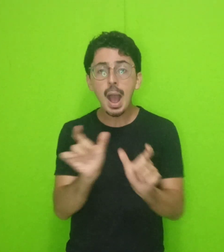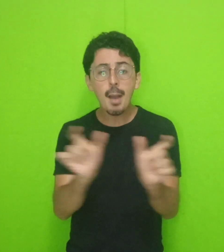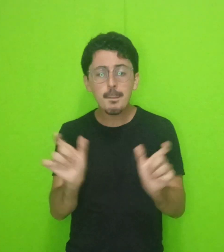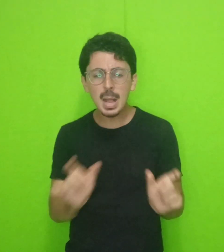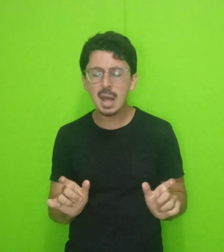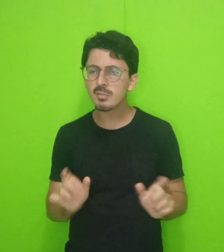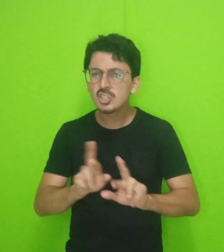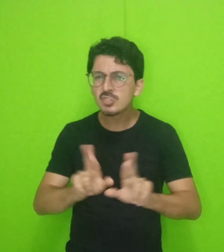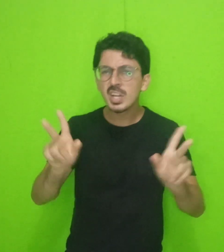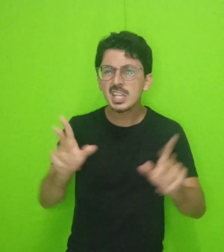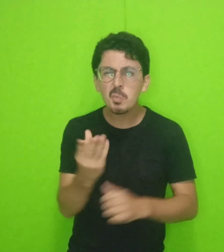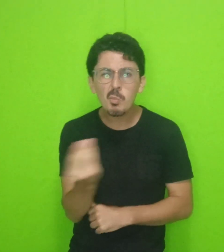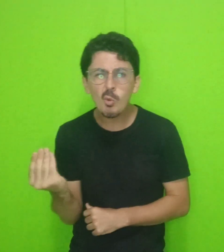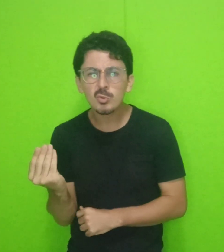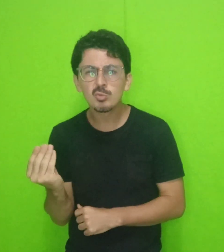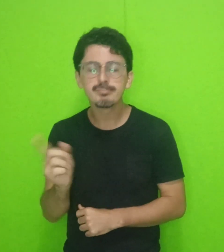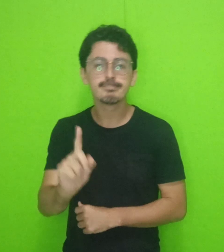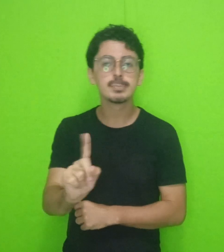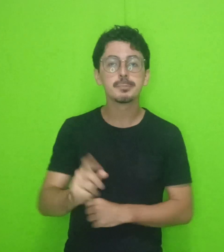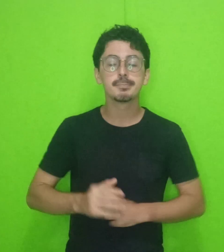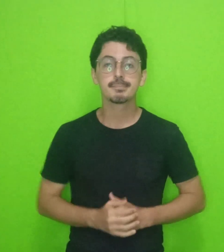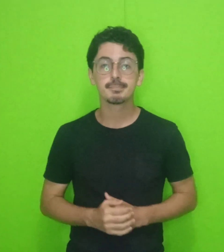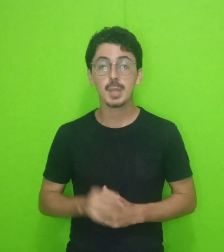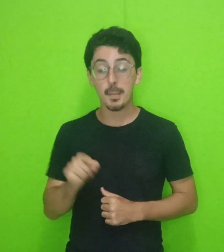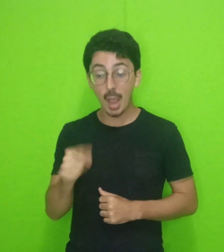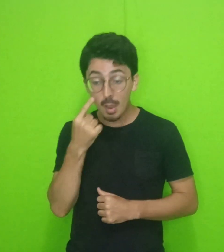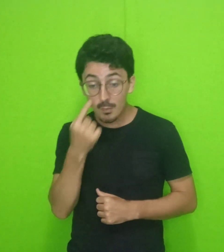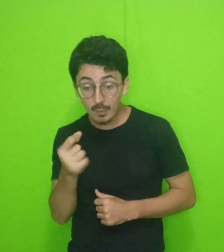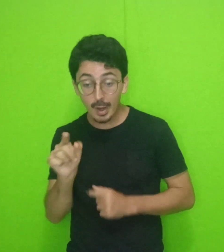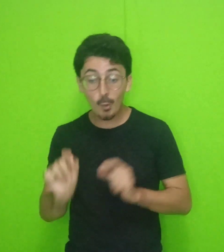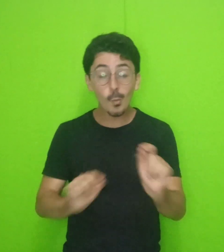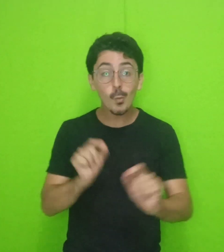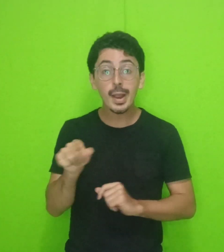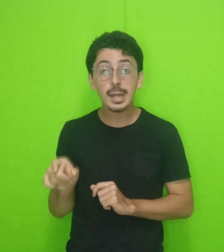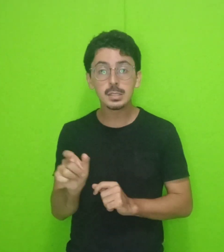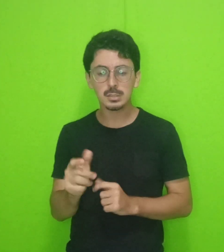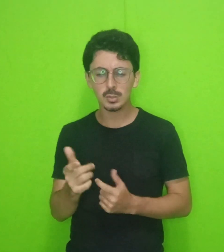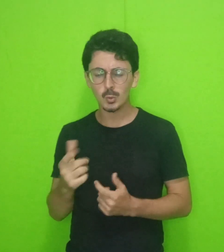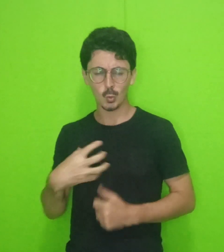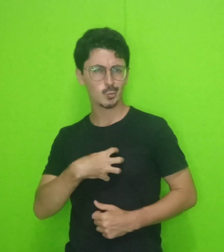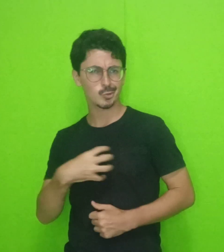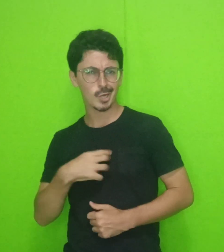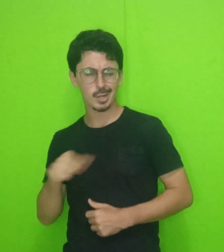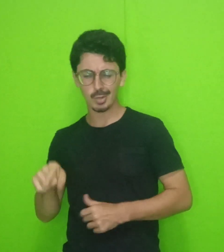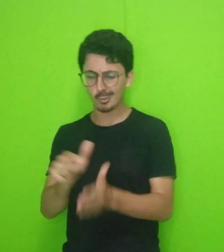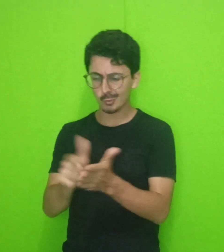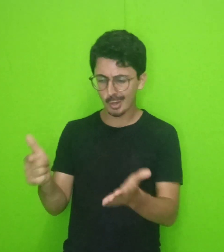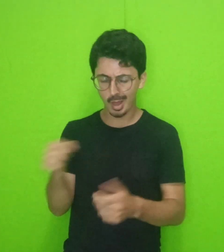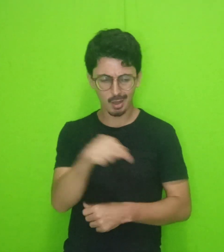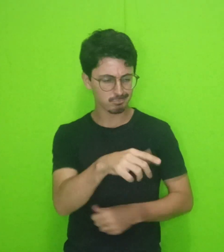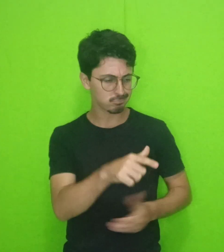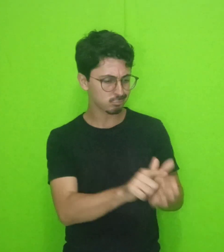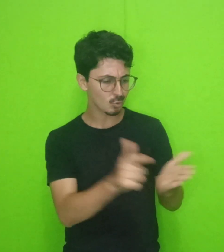palavras mostraram diferença no formato dos jornais, nos assuntos abordados